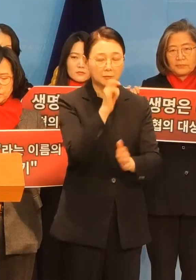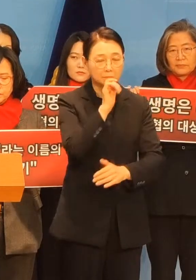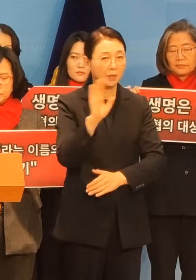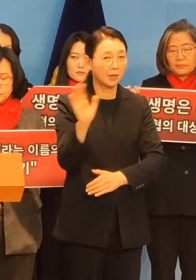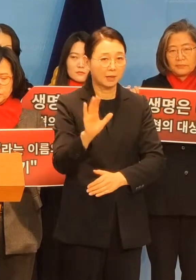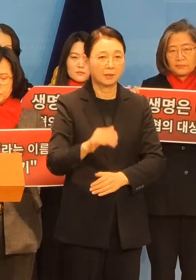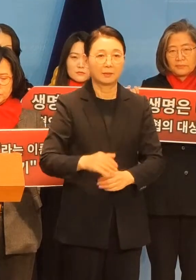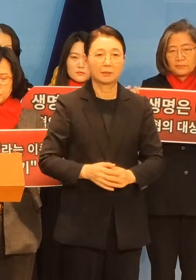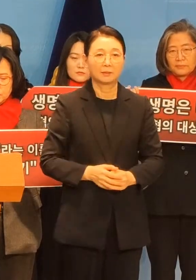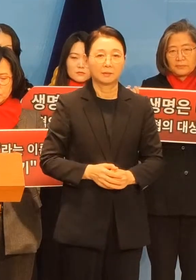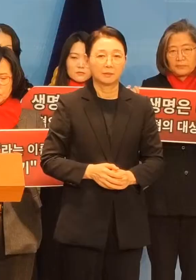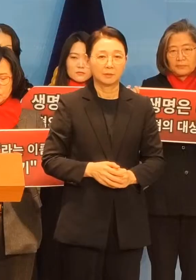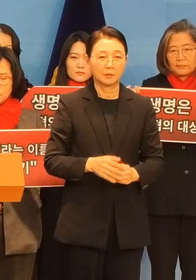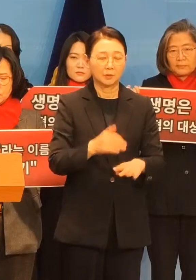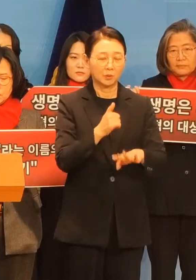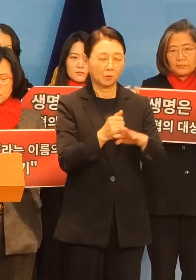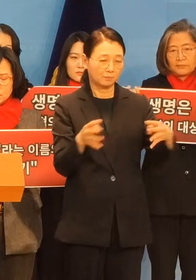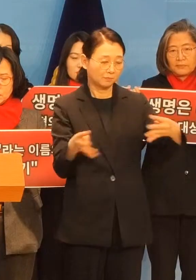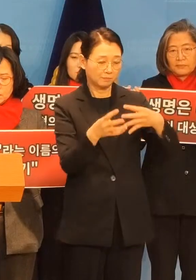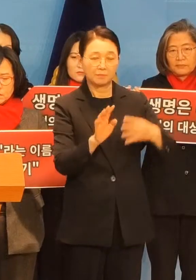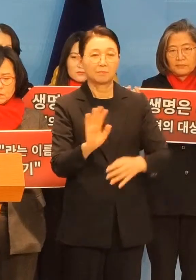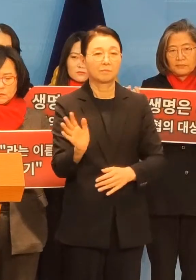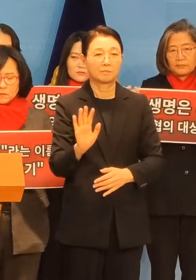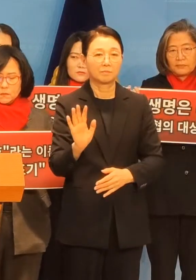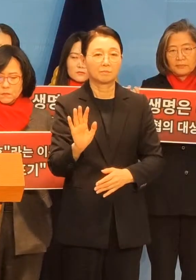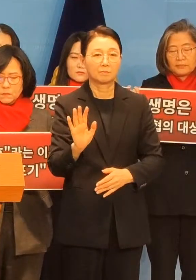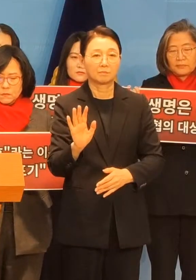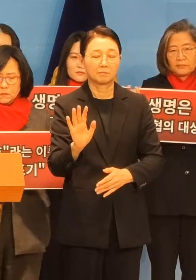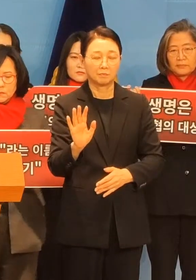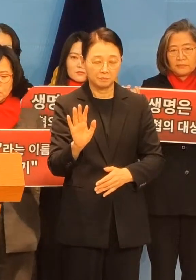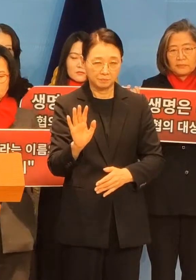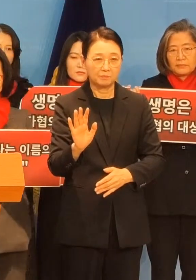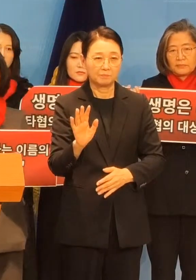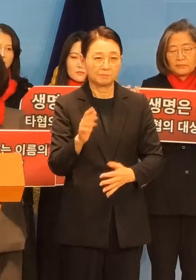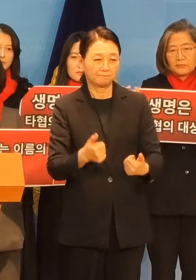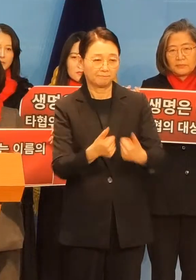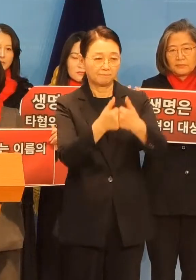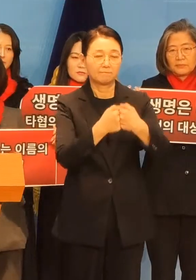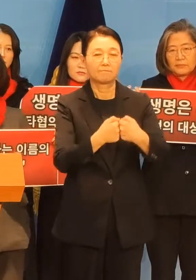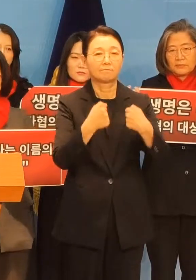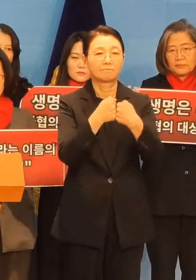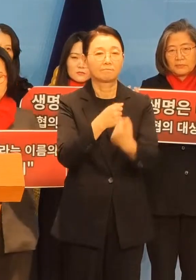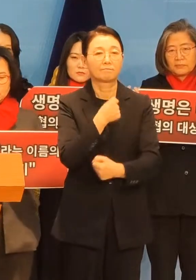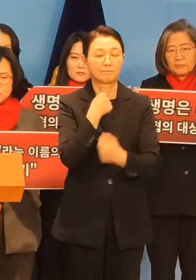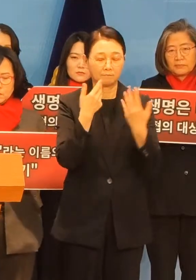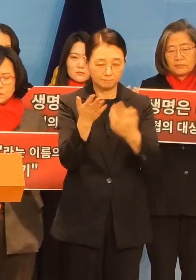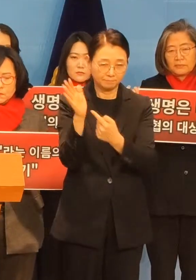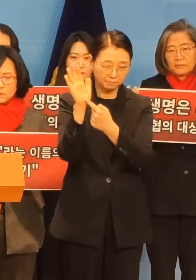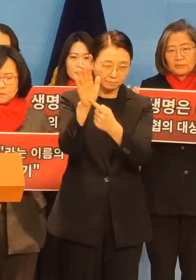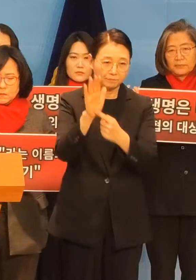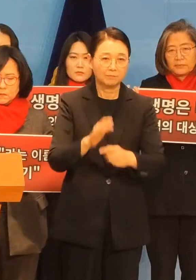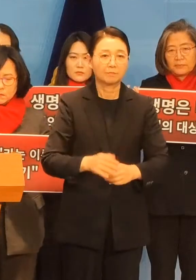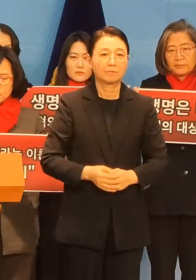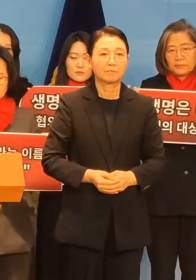것이며 타협하지 않을 것이며 전면적으로 맞서 싸울 것임을 분명히 선언한다.